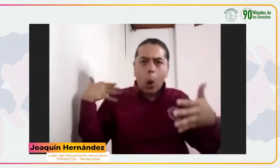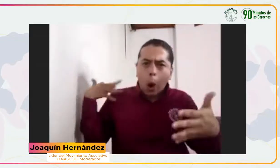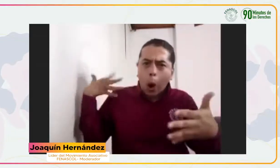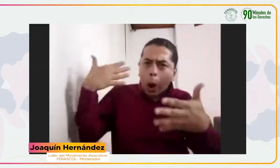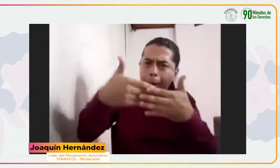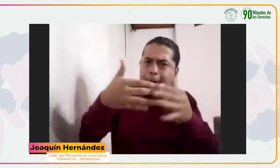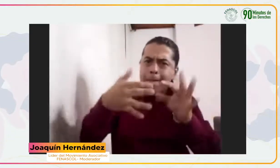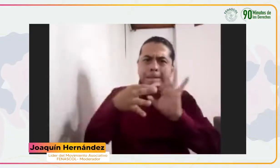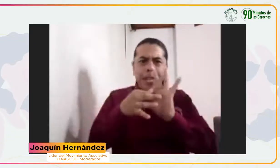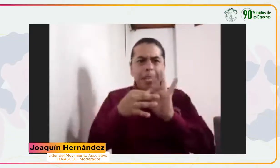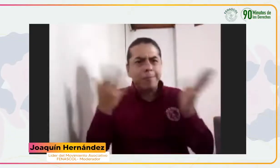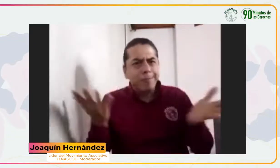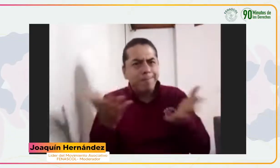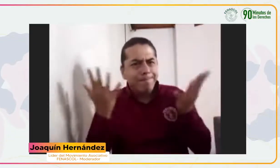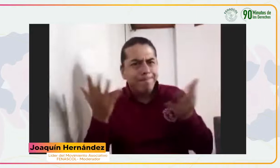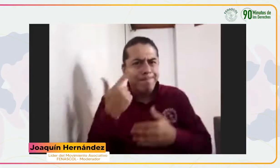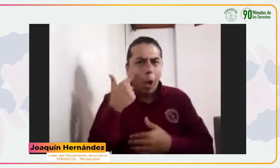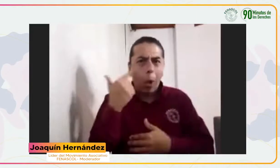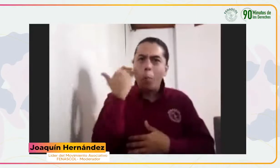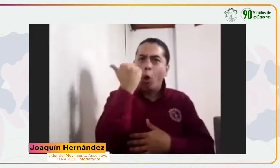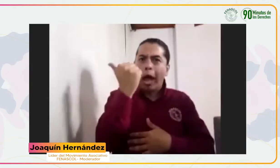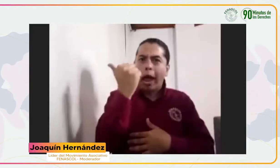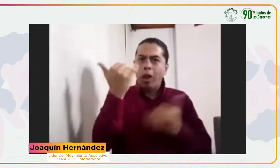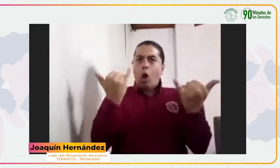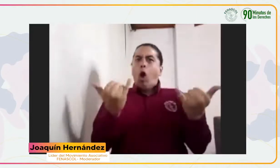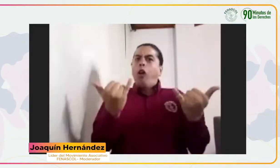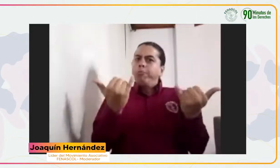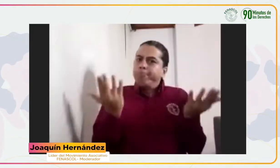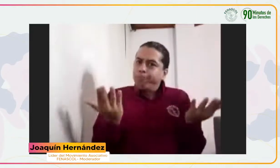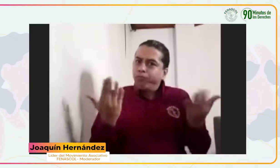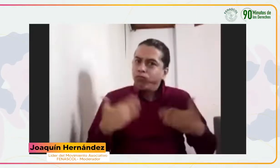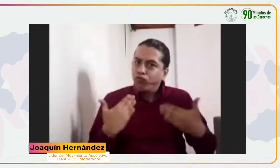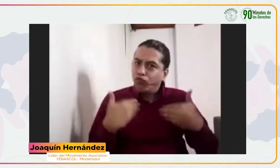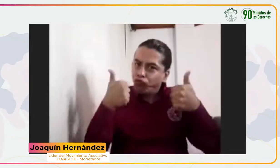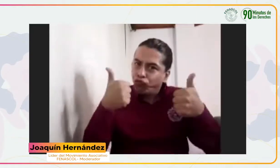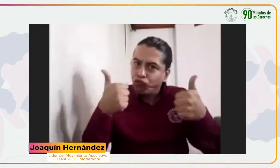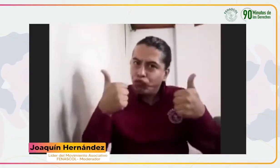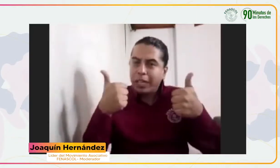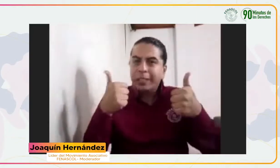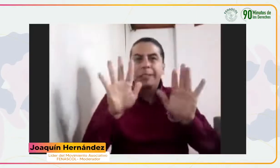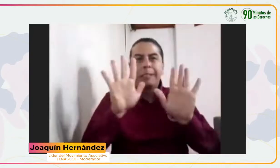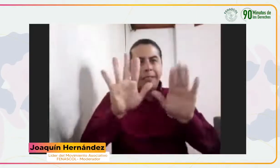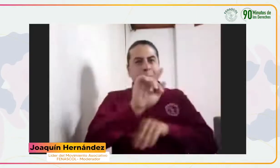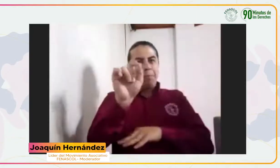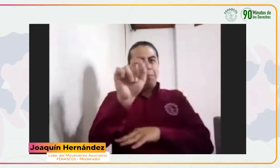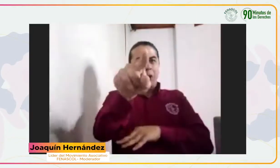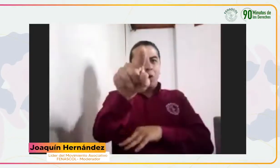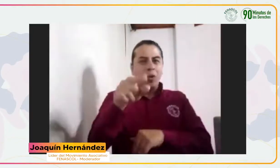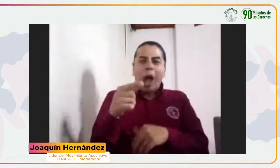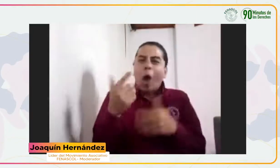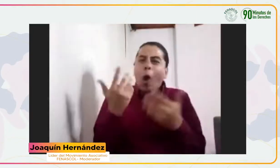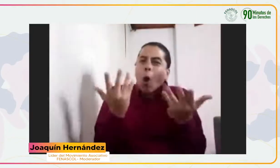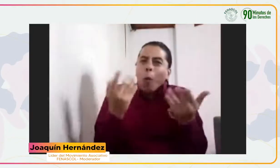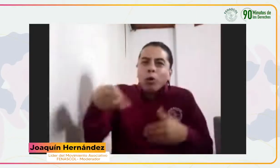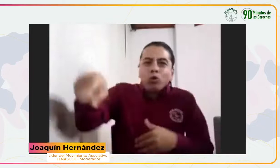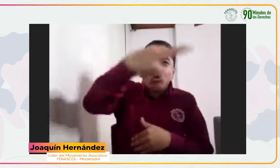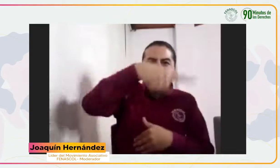cerrando con sus intervenciones. Quiero rescatar una intervención que hace Juliana en cuanto a las acciones